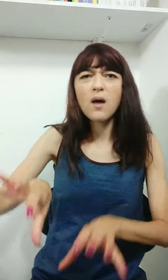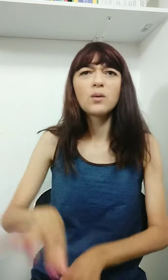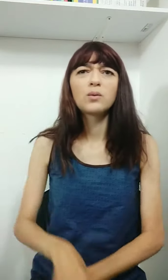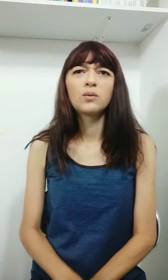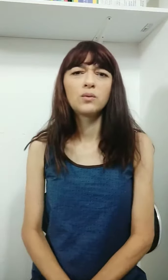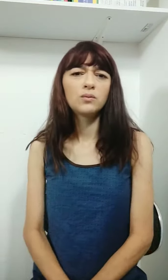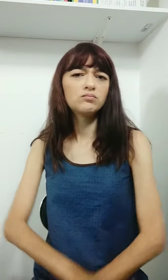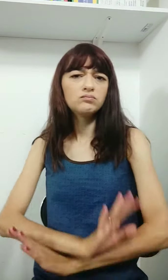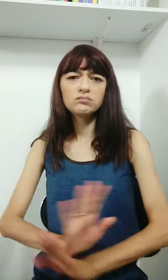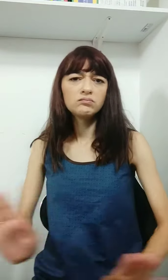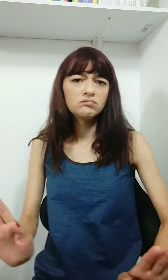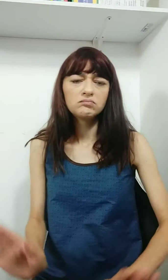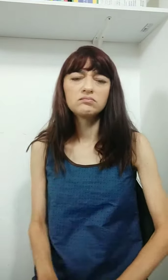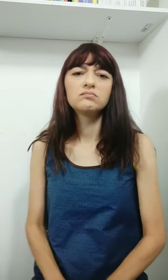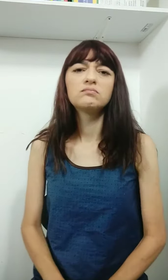Não quero sorvete. E pronto.